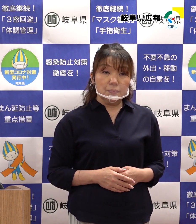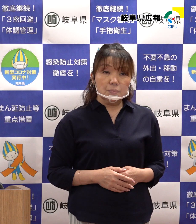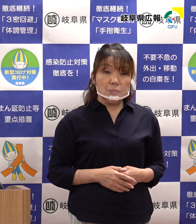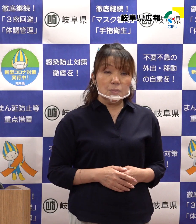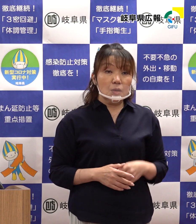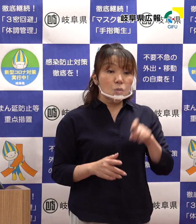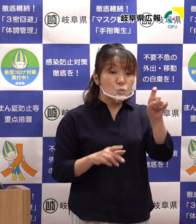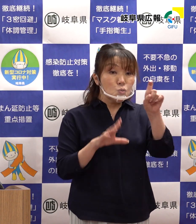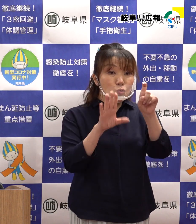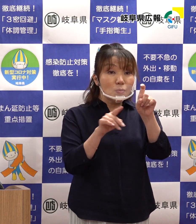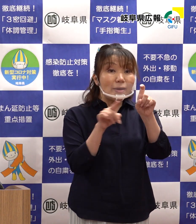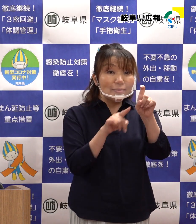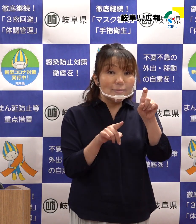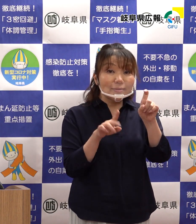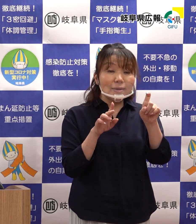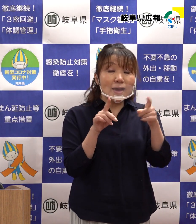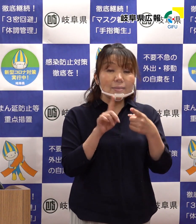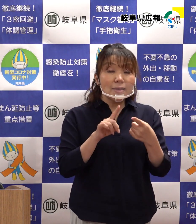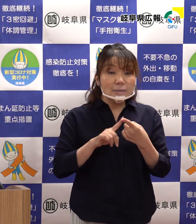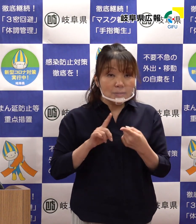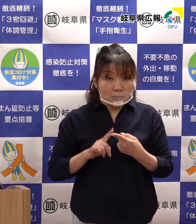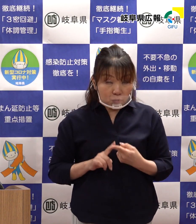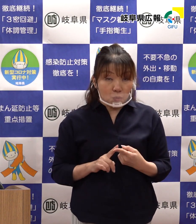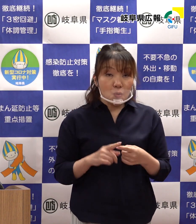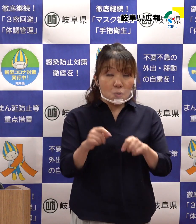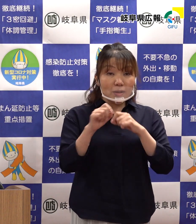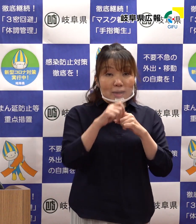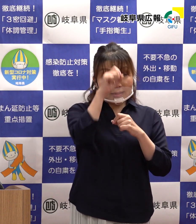10万人当たりの感染者数、これございますが、